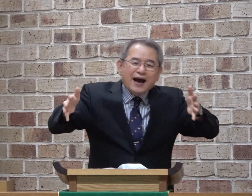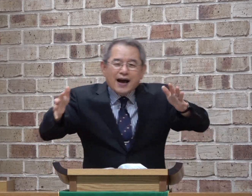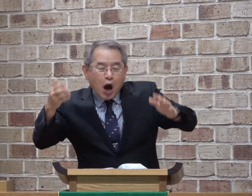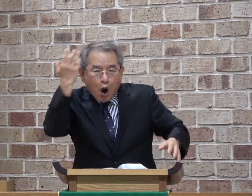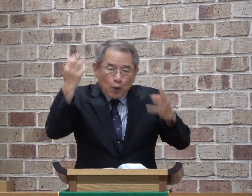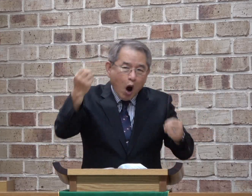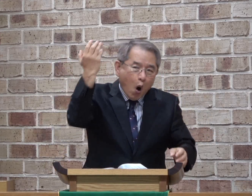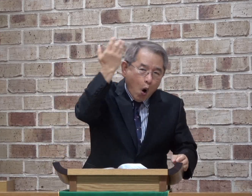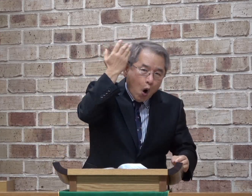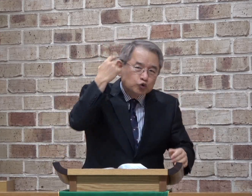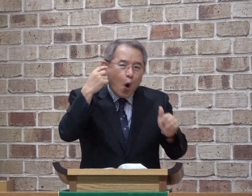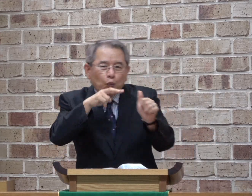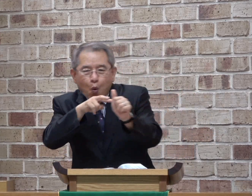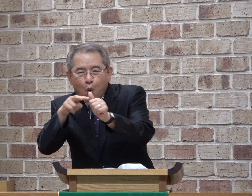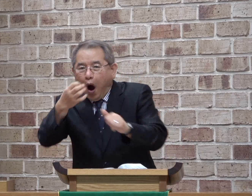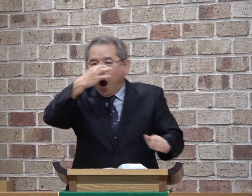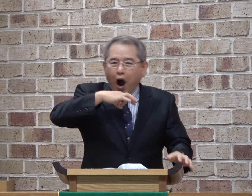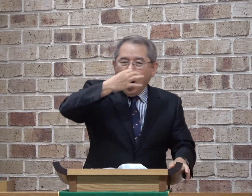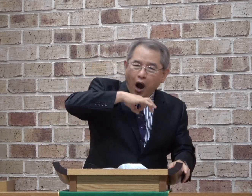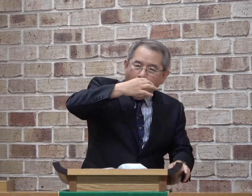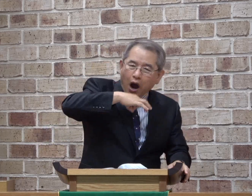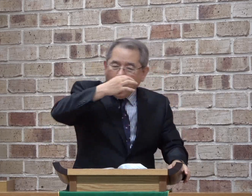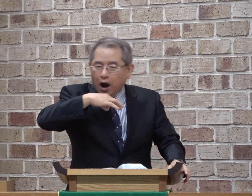그리고 또 이야기를 하고 많은 또 정보를 얻게 되고